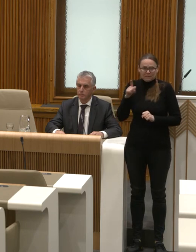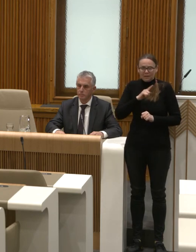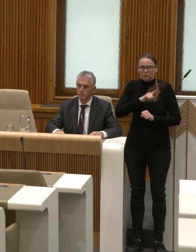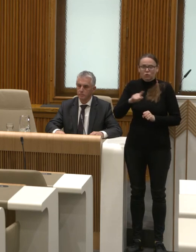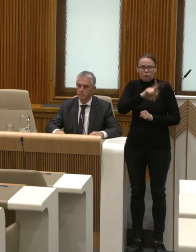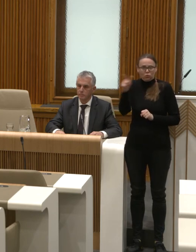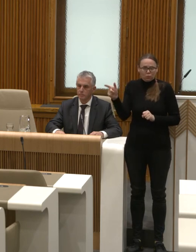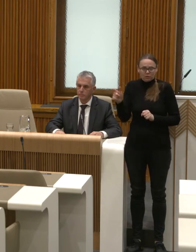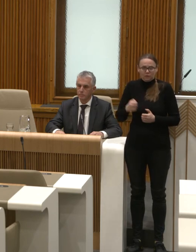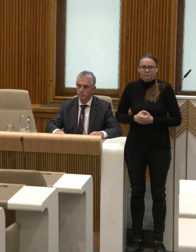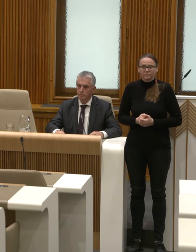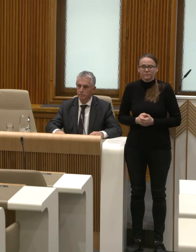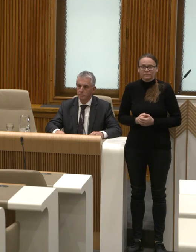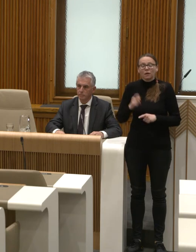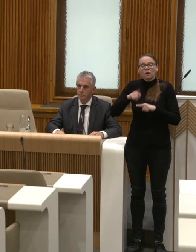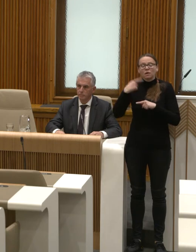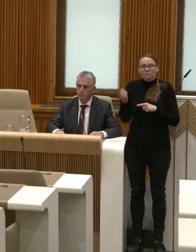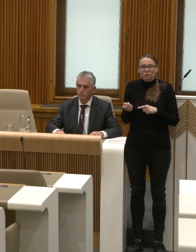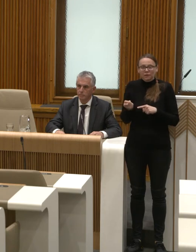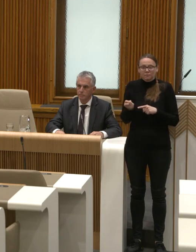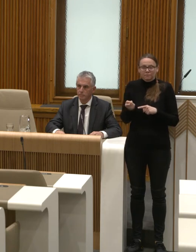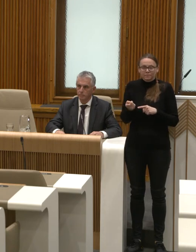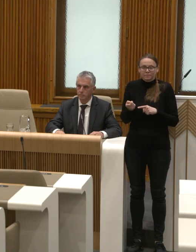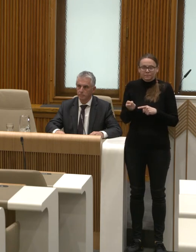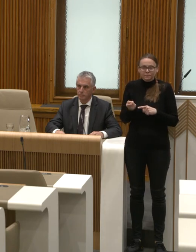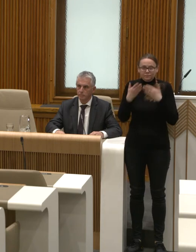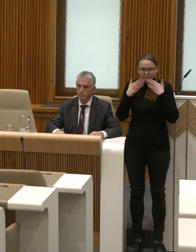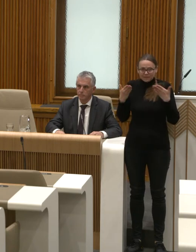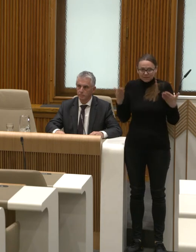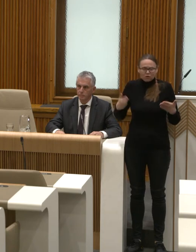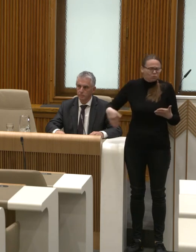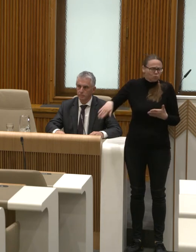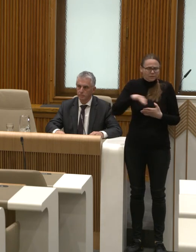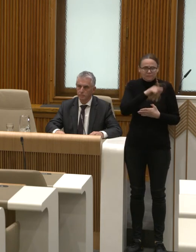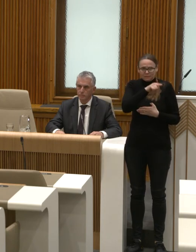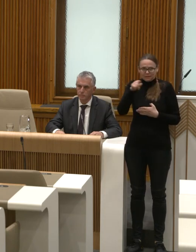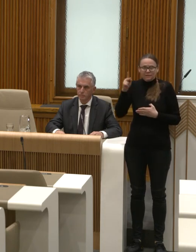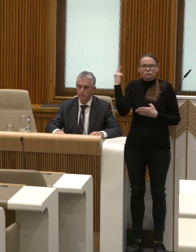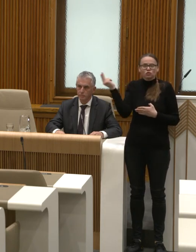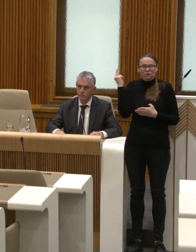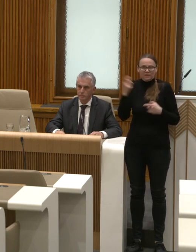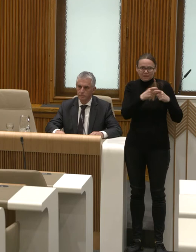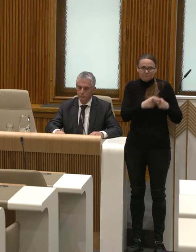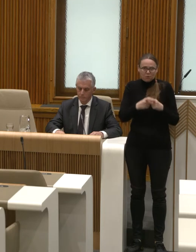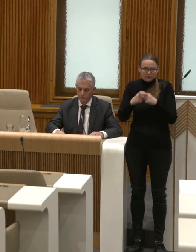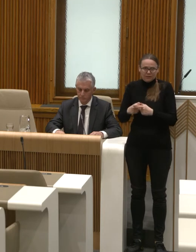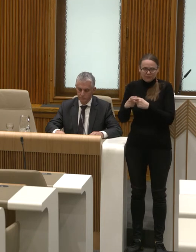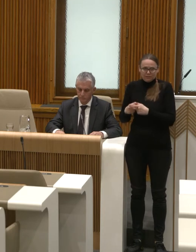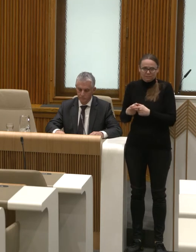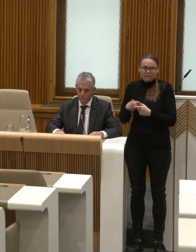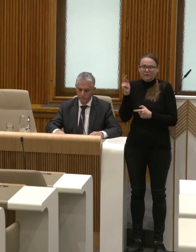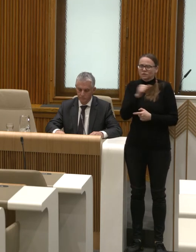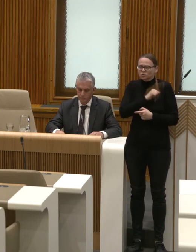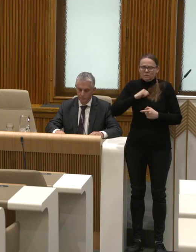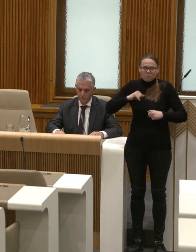do drugih. Potem se zahvaljujem vsem tistim slovenskim podjetjem, ki so